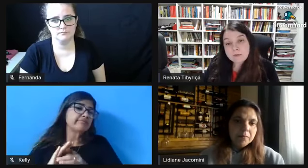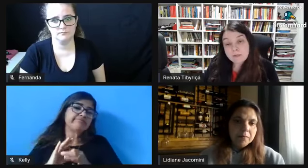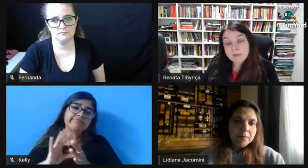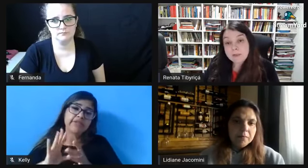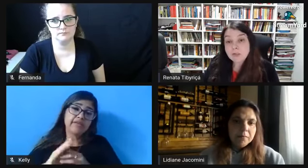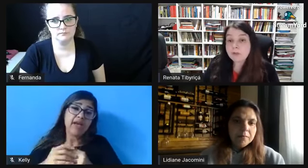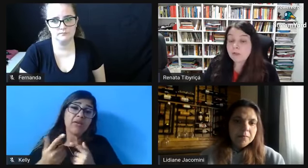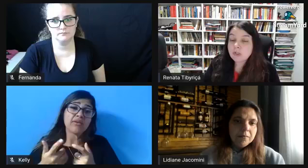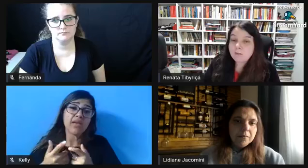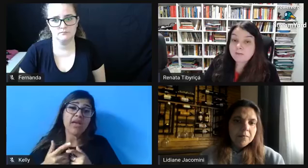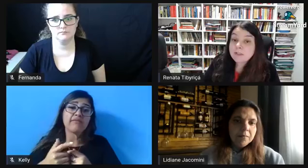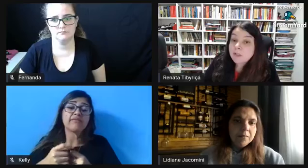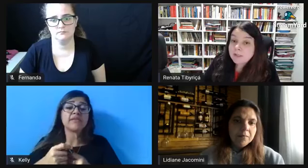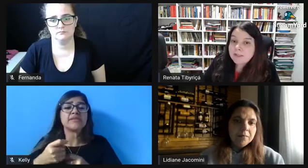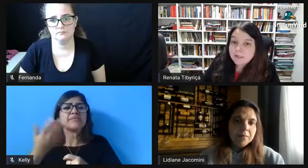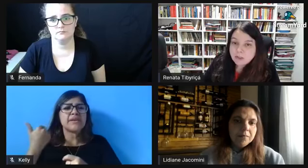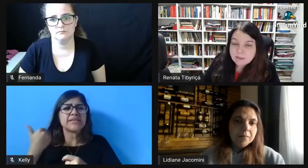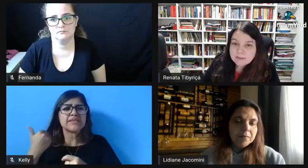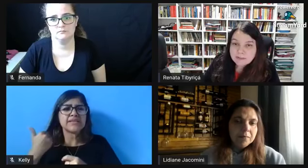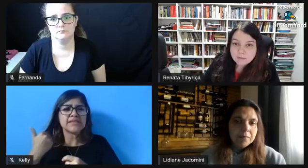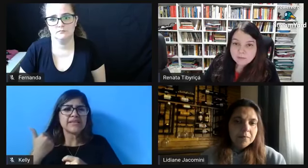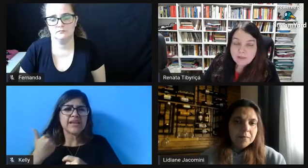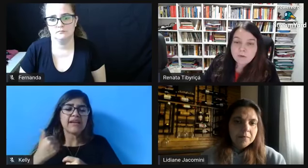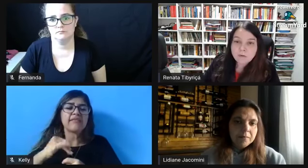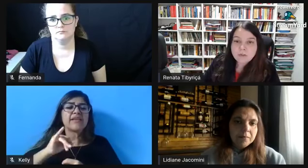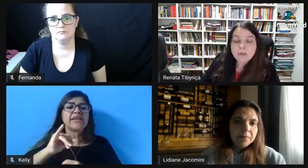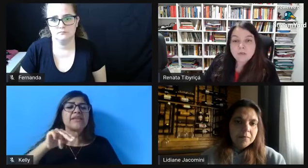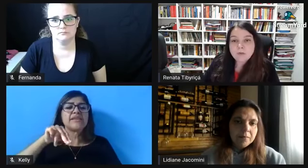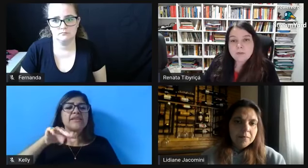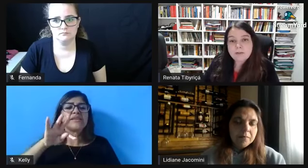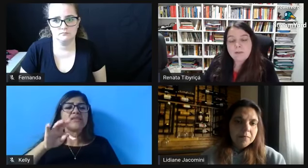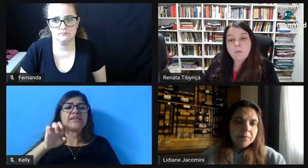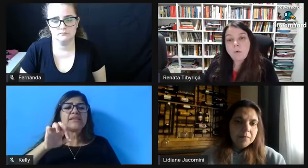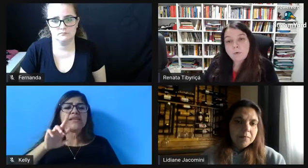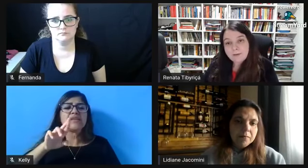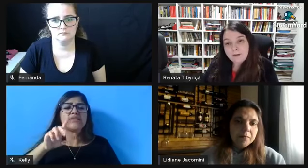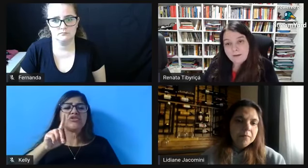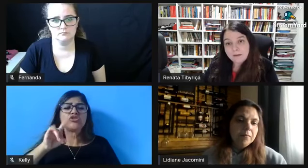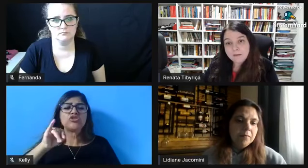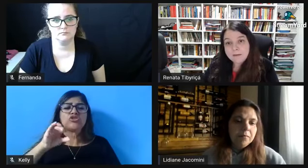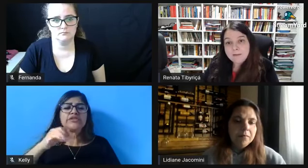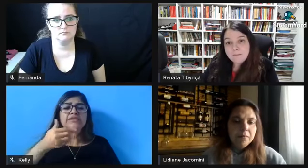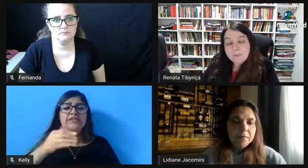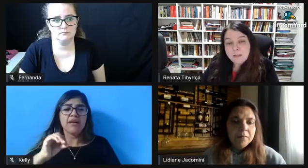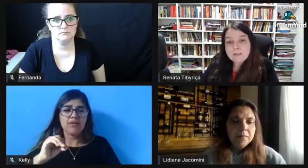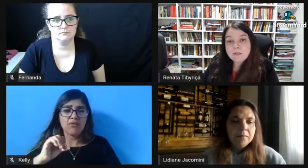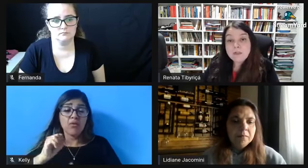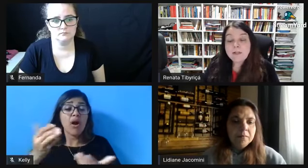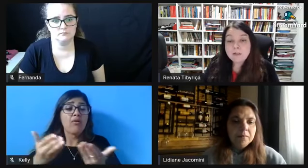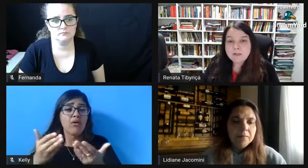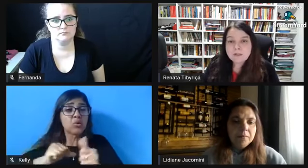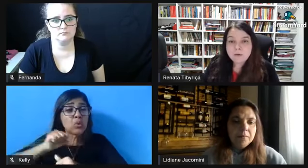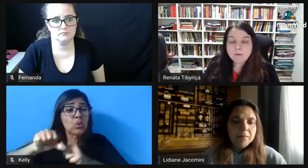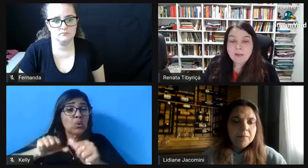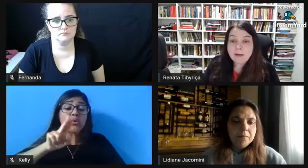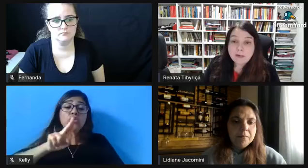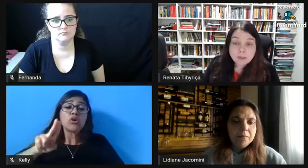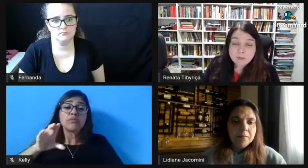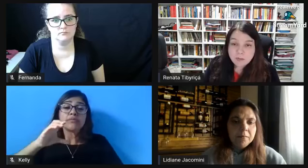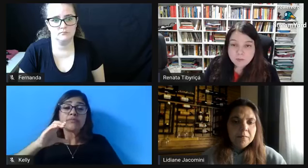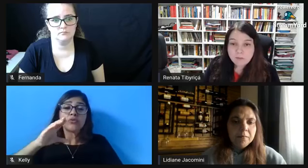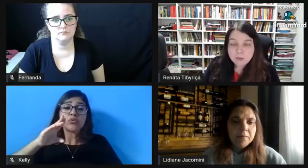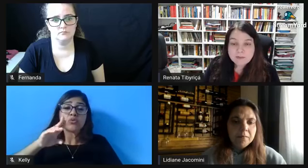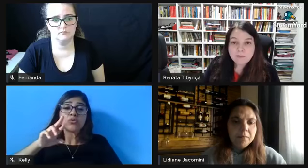fazia um processo que antigamente chamava-se de interdição, né, hoje a gente usa esse termo curatela, mas de interdição, que